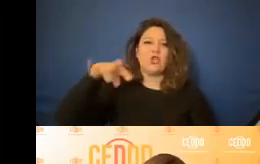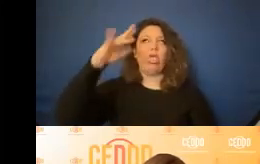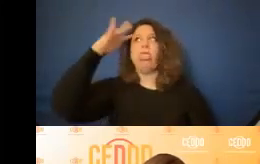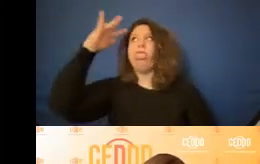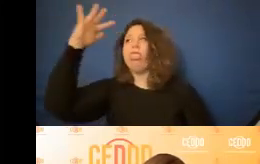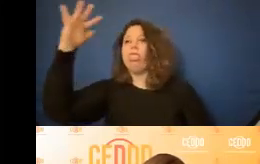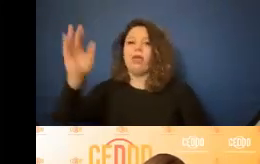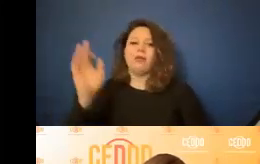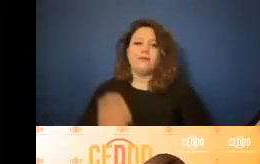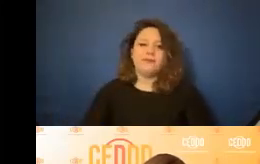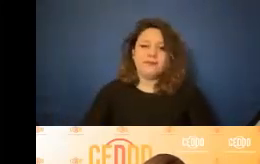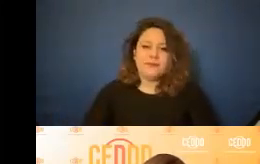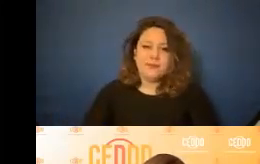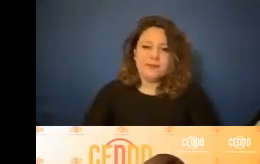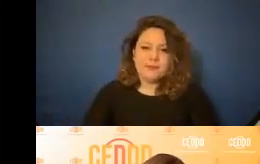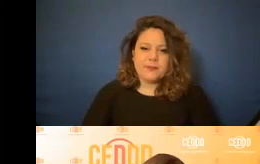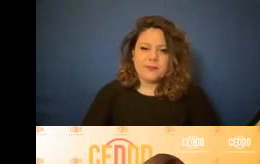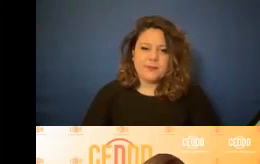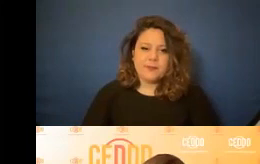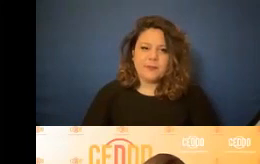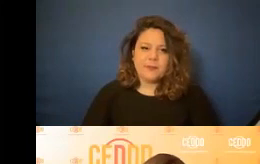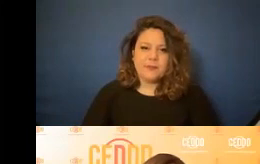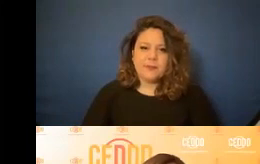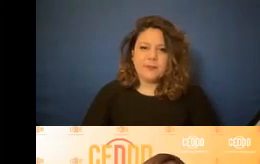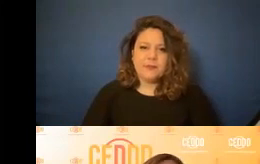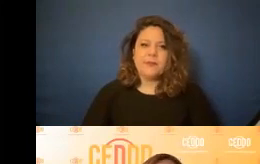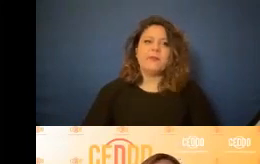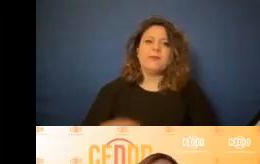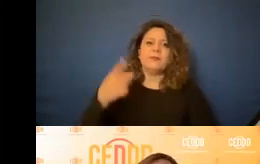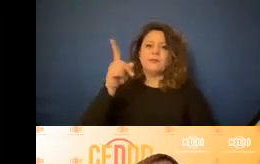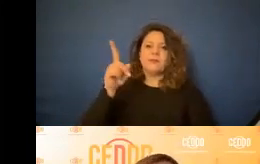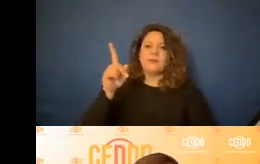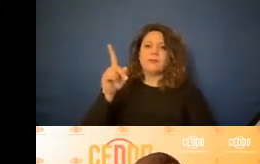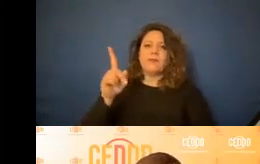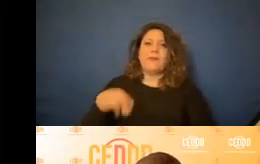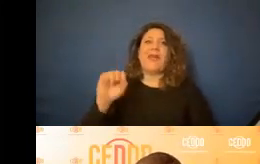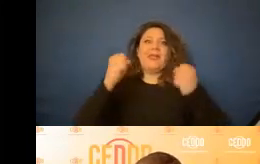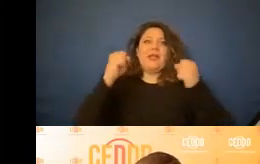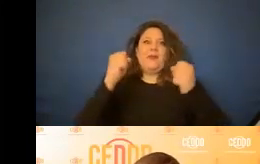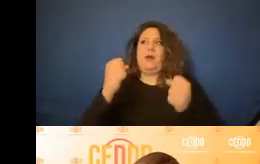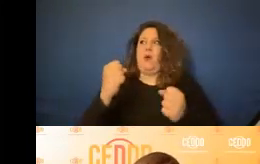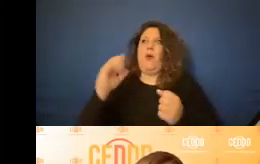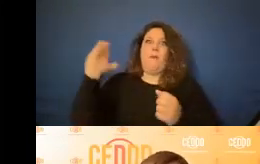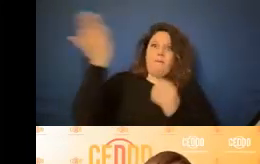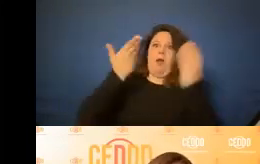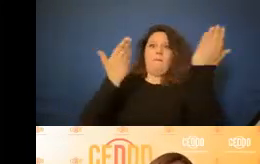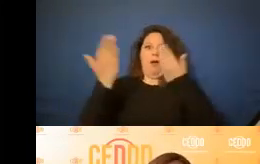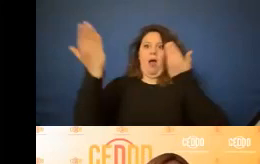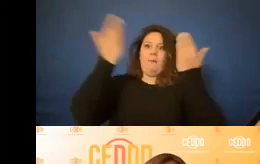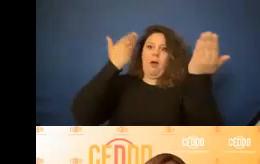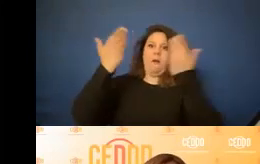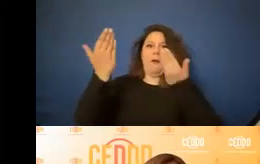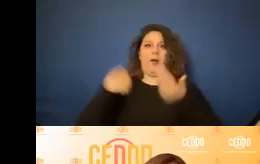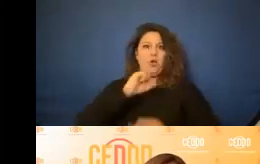Hombre, basta. Es decir, me están dando por todos lados y no puedo ni quejarme, no puedo ni gritar, ni puedo defenderme en ninguna ocasión, porque